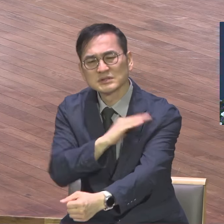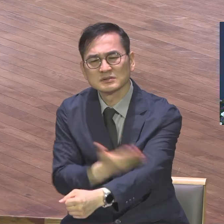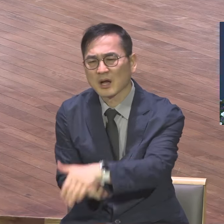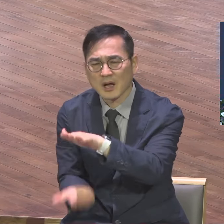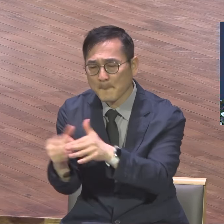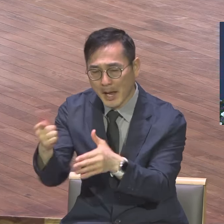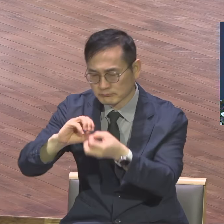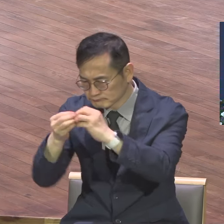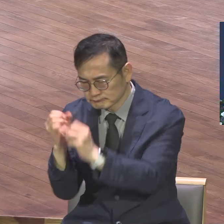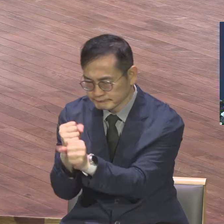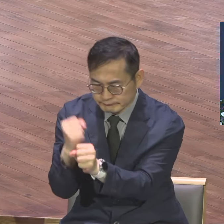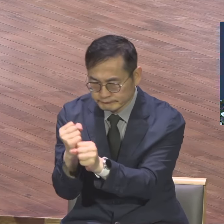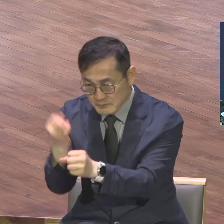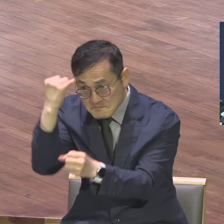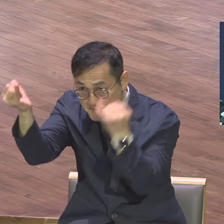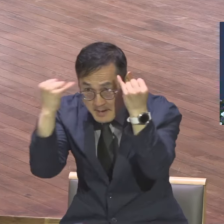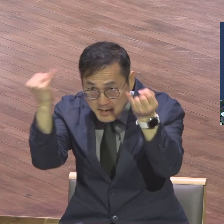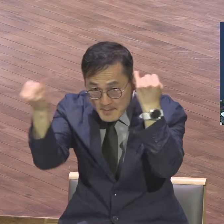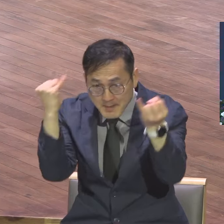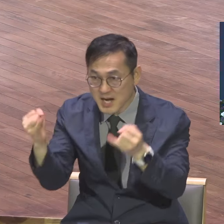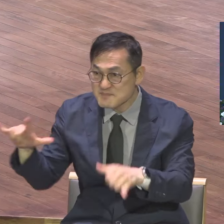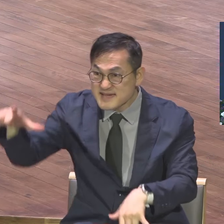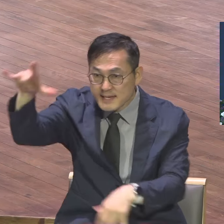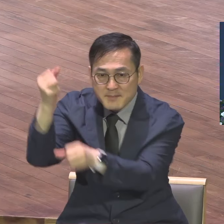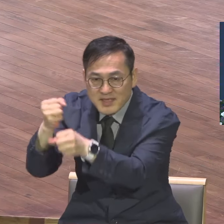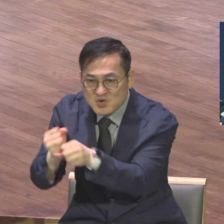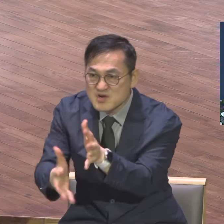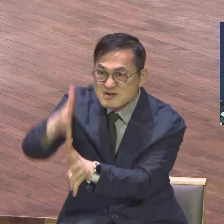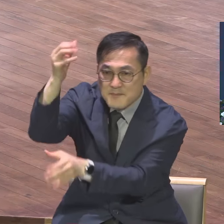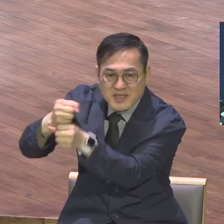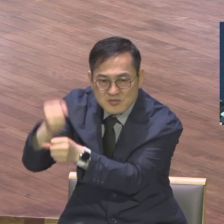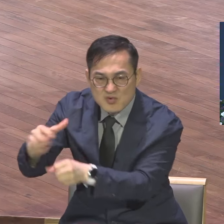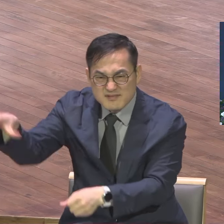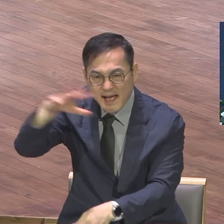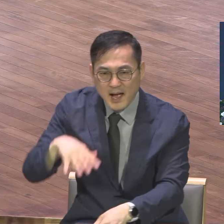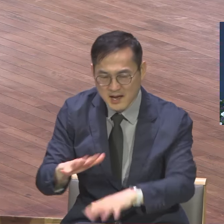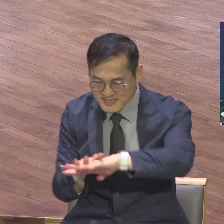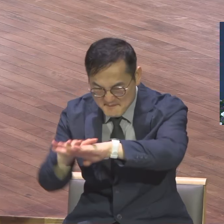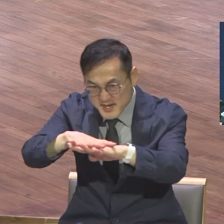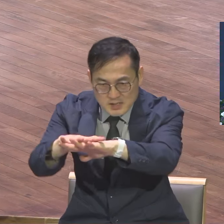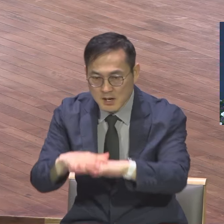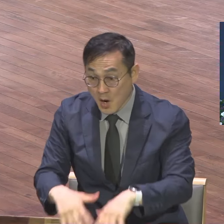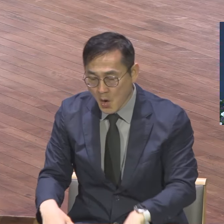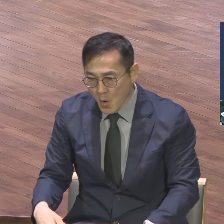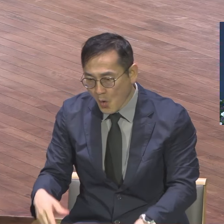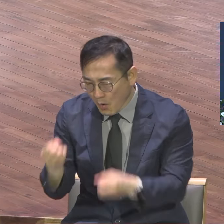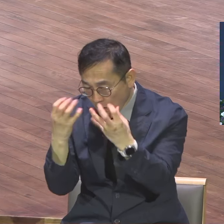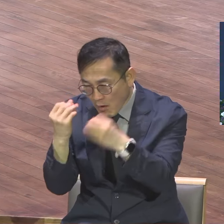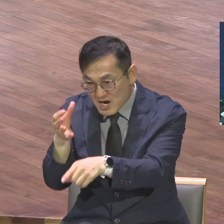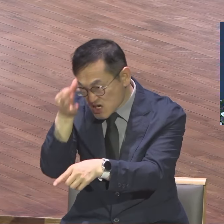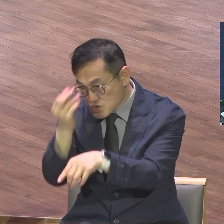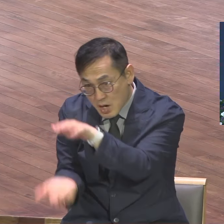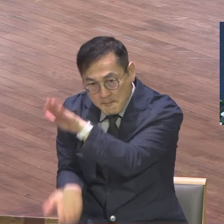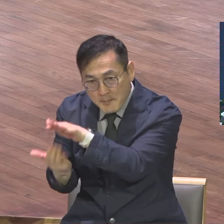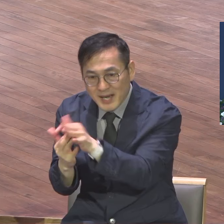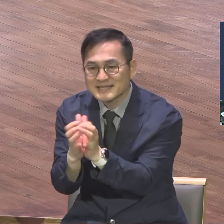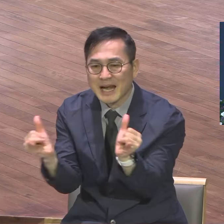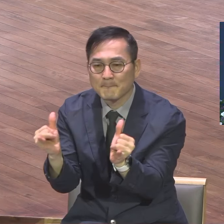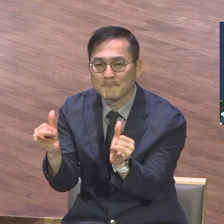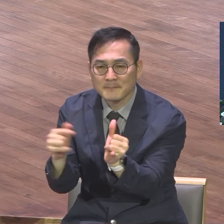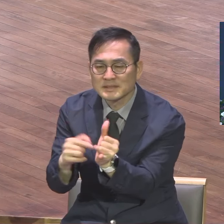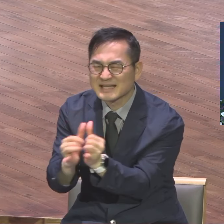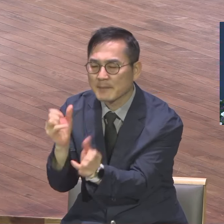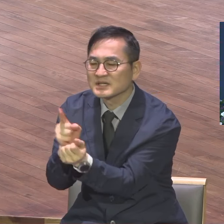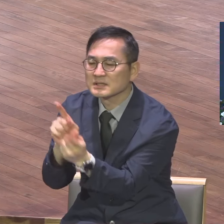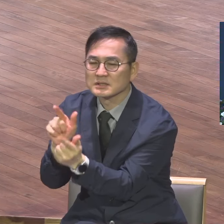뭐 차들이 수억만 대인데 막 하면 내 차 다 길이 뭐 내비게이션 차차 해주지. 그거 신기하지 않아요? 인간이 만든